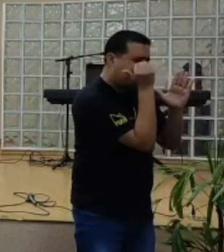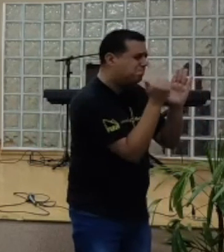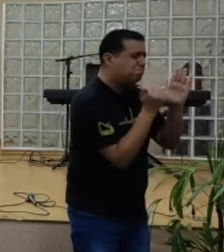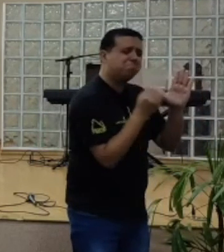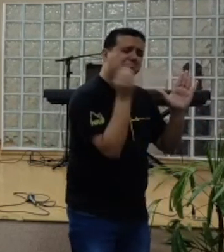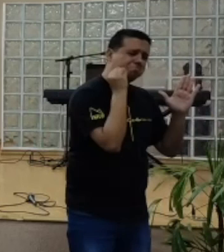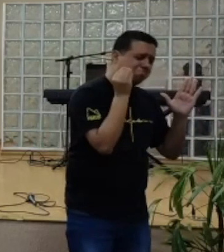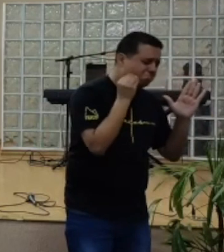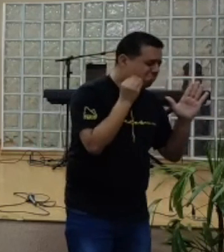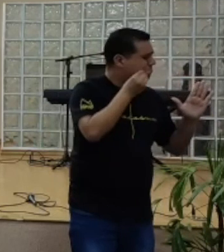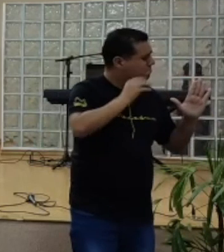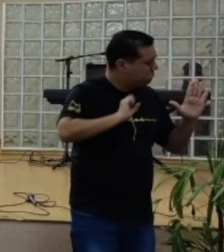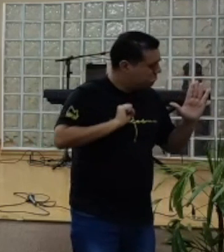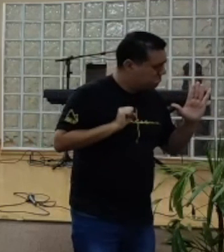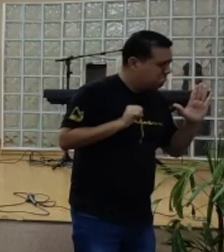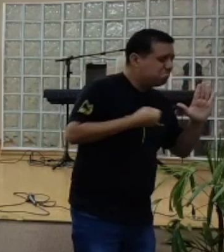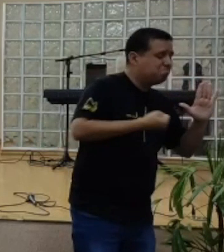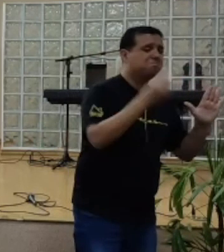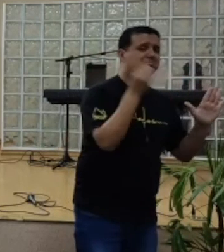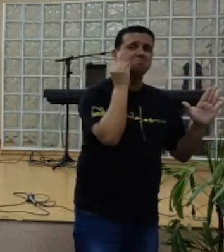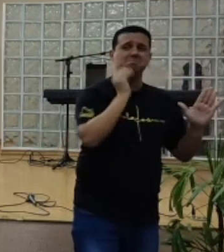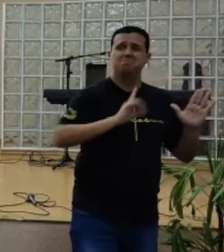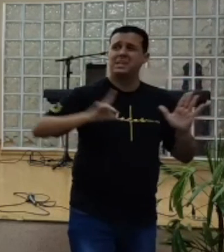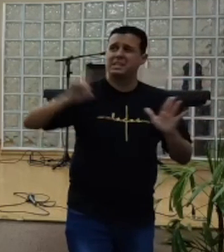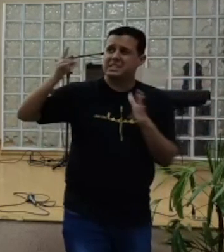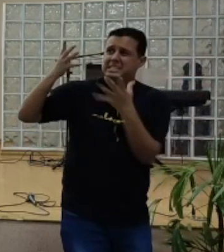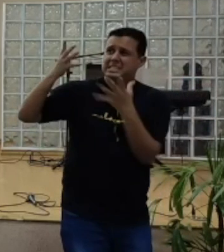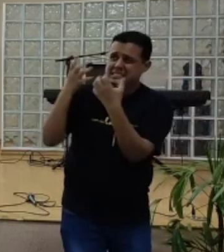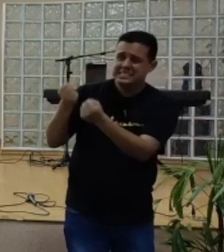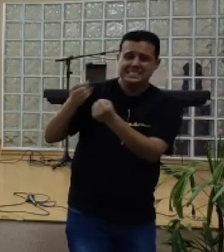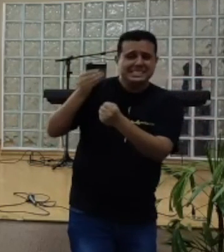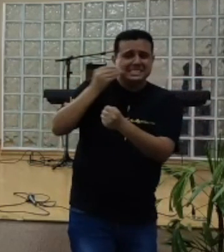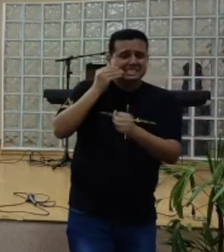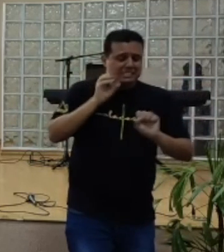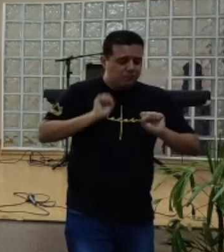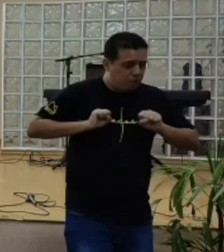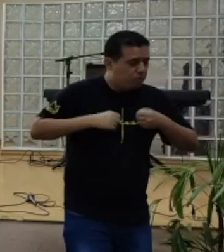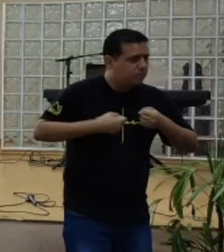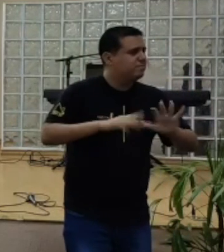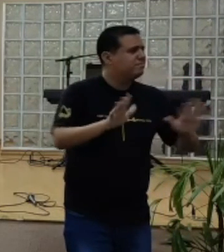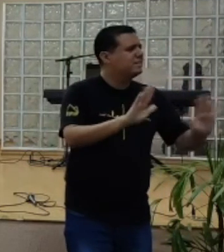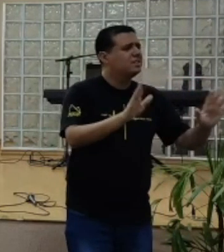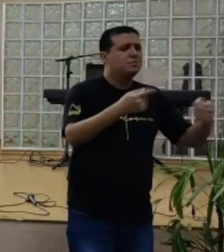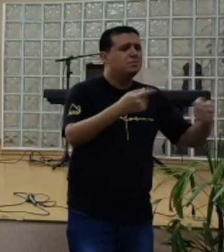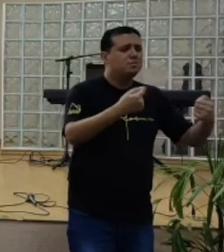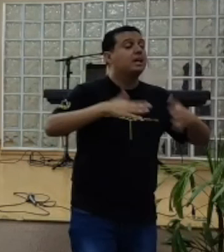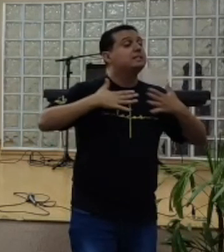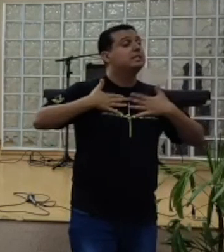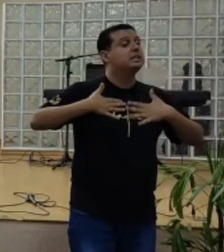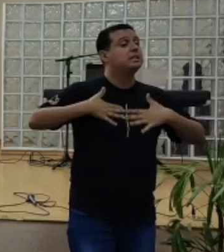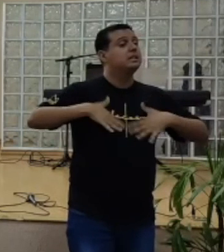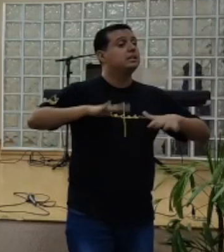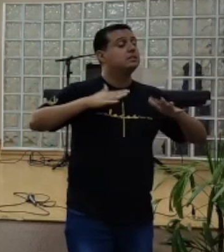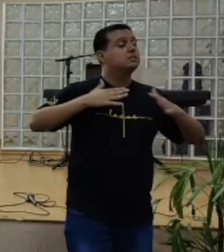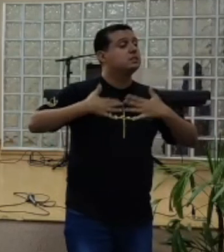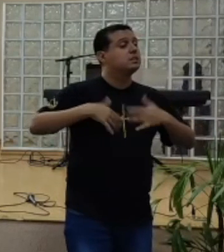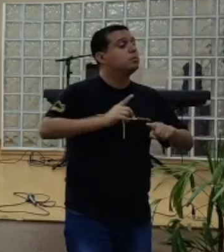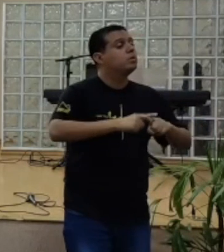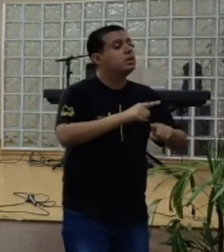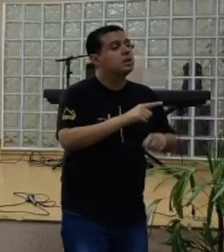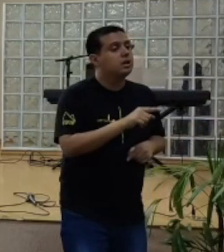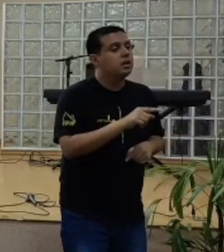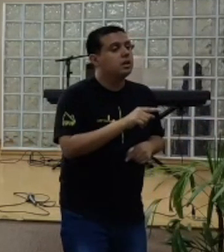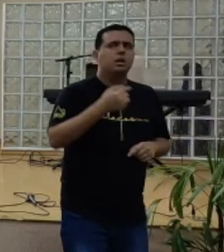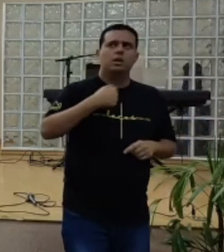e tentando ser aceito por Deus, sendo que você precisa descansar. Já sou aceito por Deus porque Ele fez